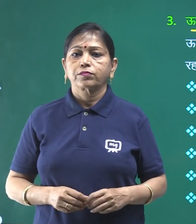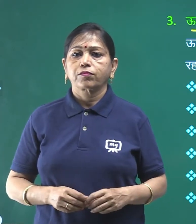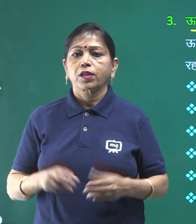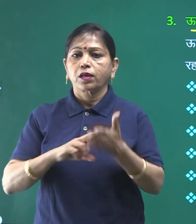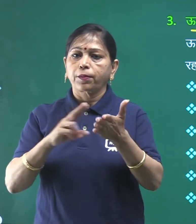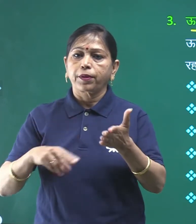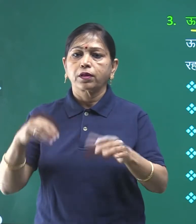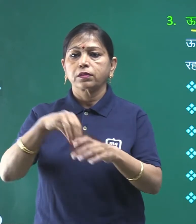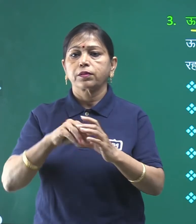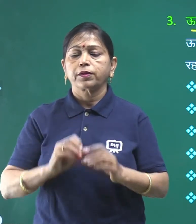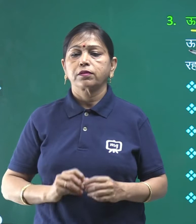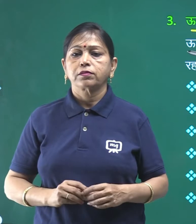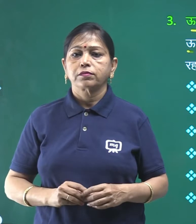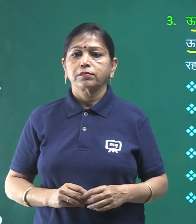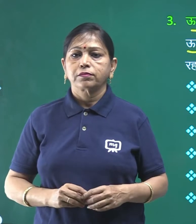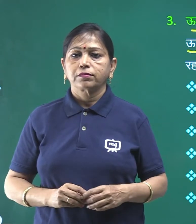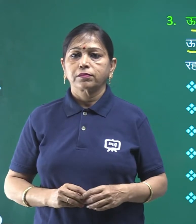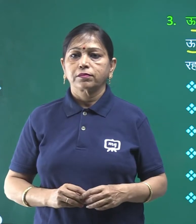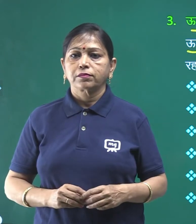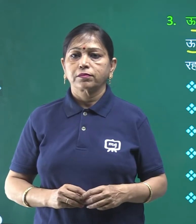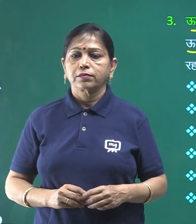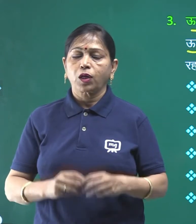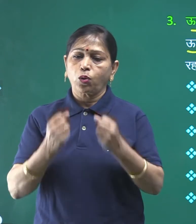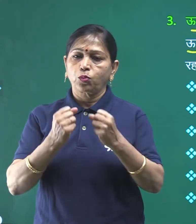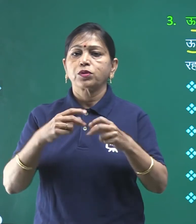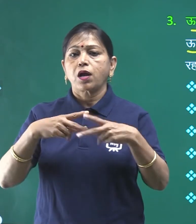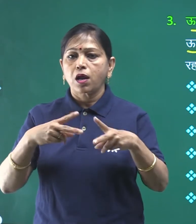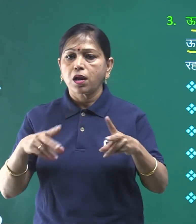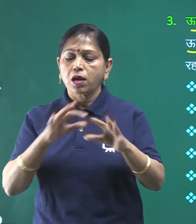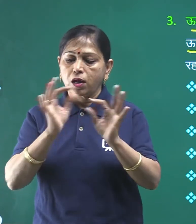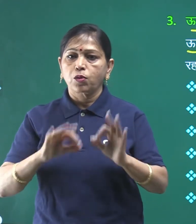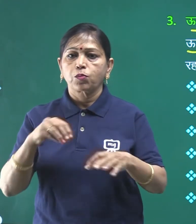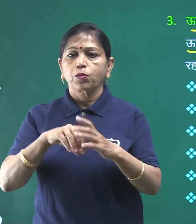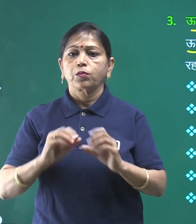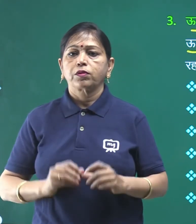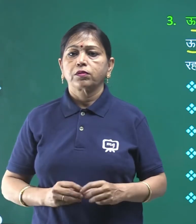प्रकृति में ऊर्जा विभिन्न रूपों में